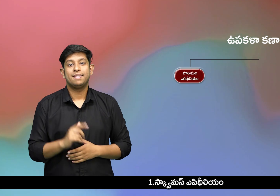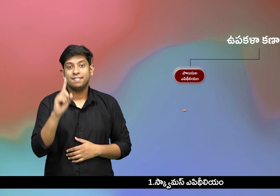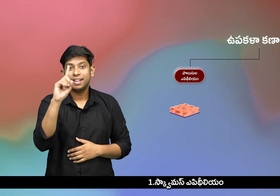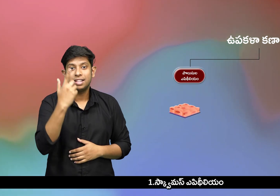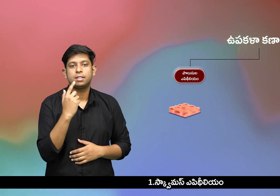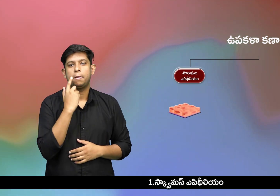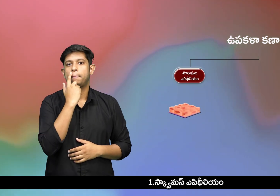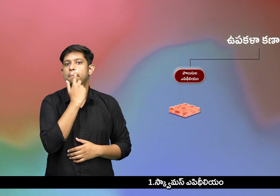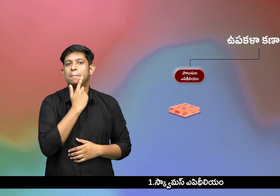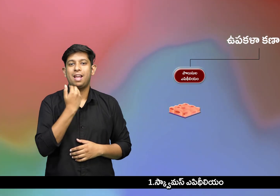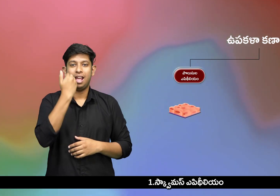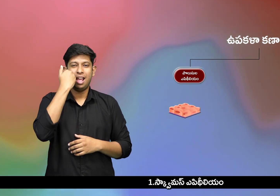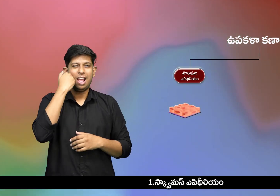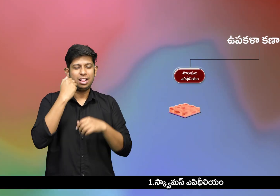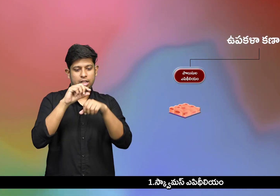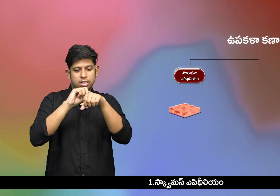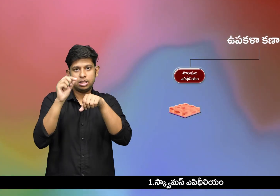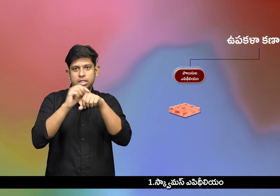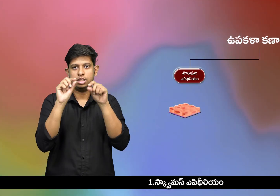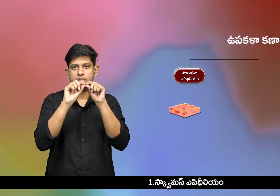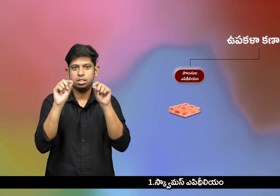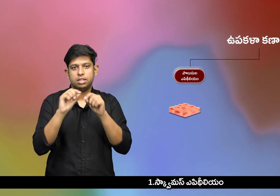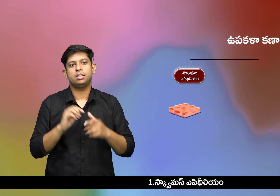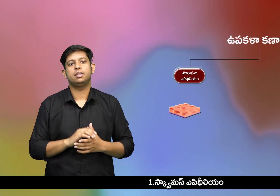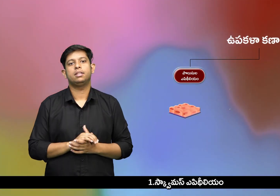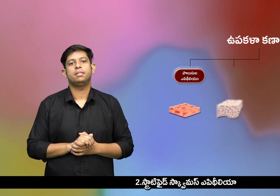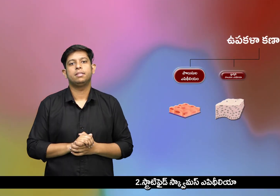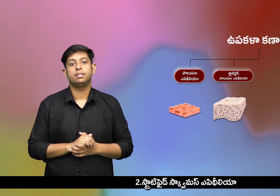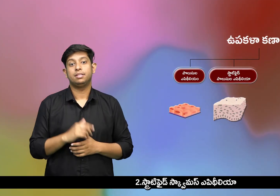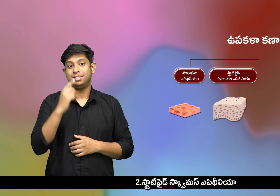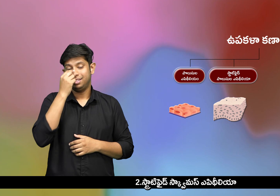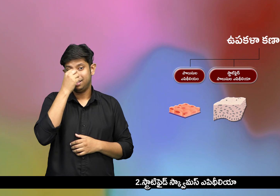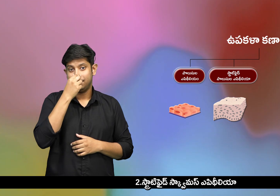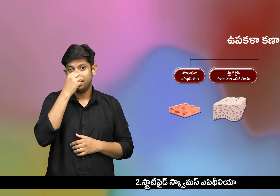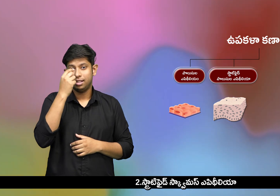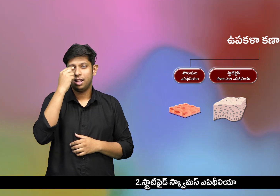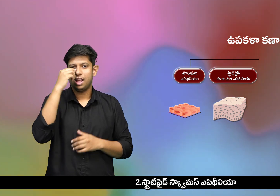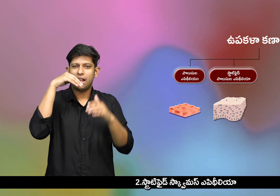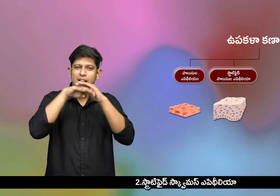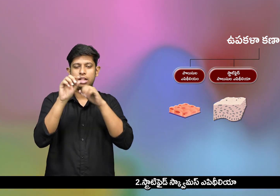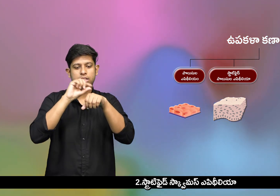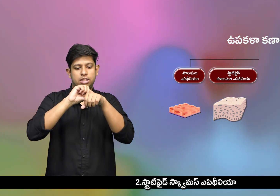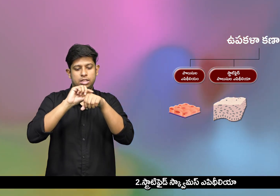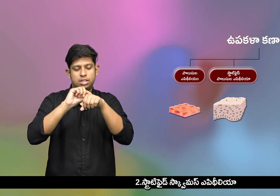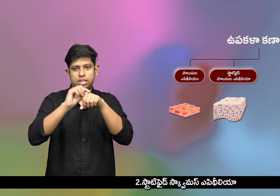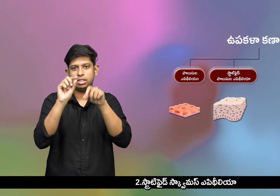1. స్క్వామస్ ఎపిథీలియం. 2. స్ట్రాటిఫైడ్ స్క్వామస్